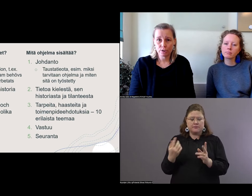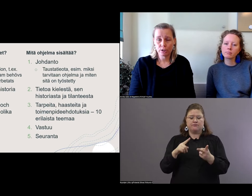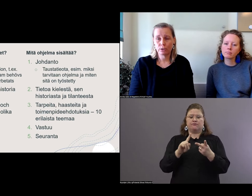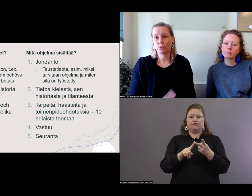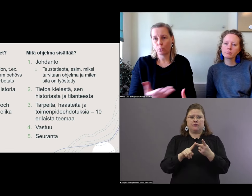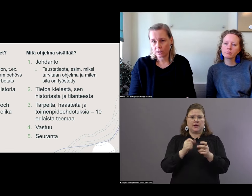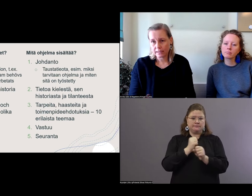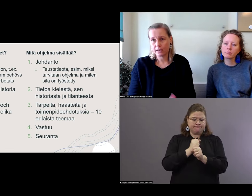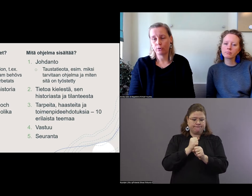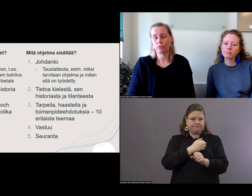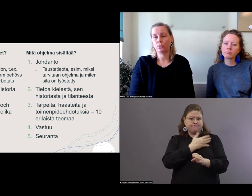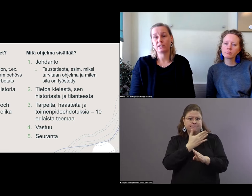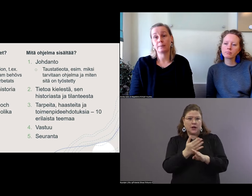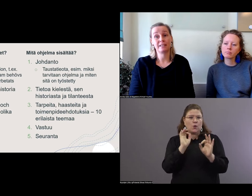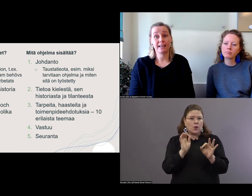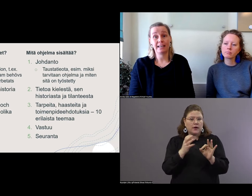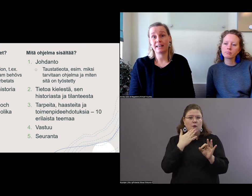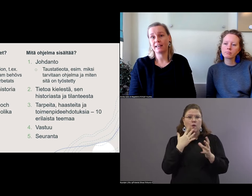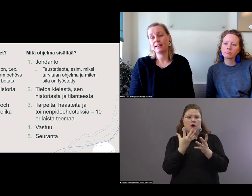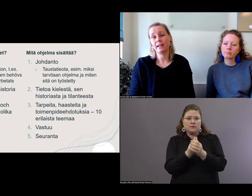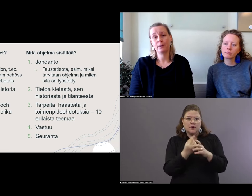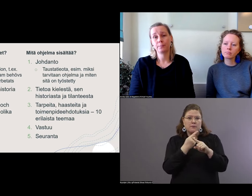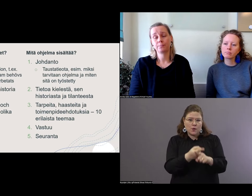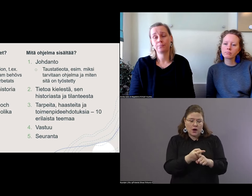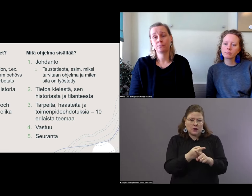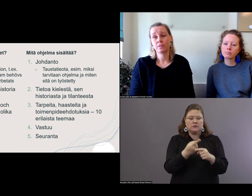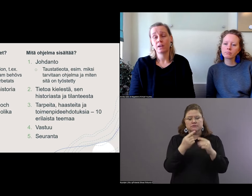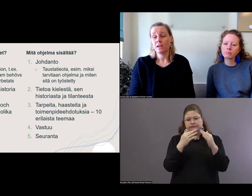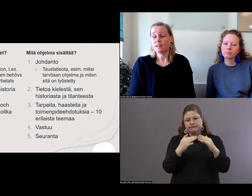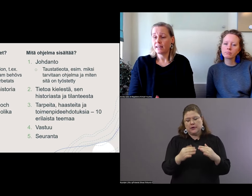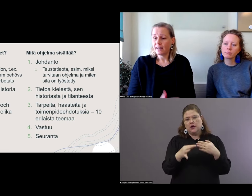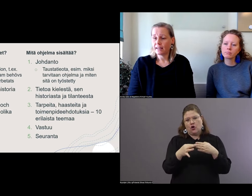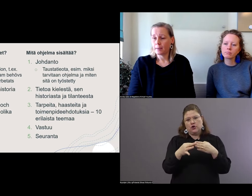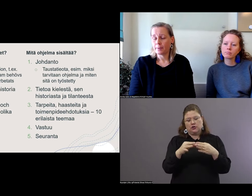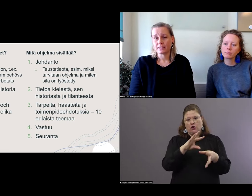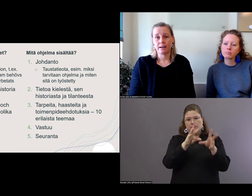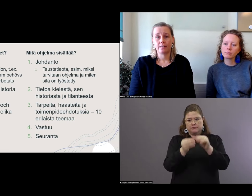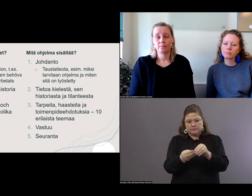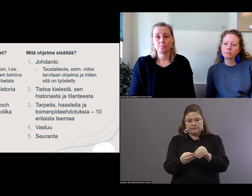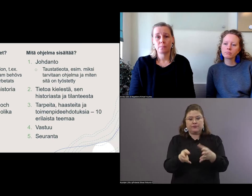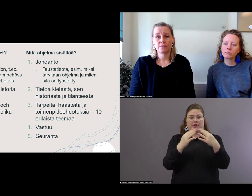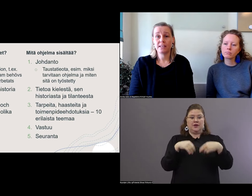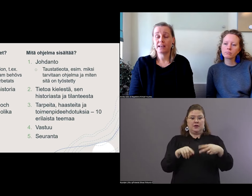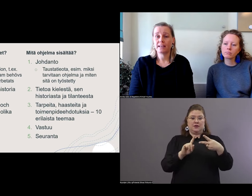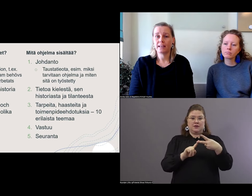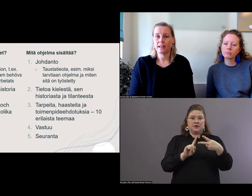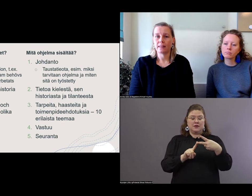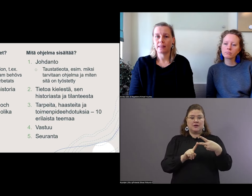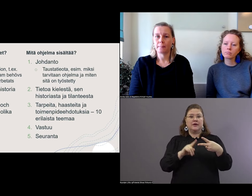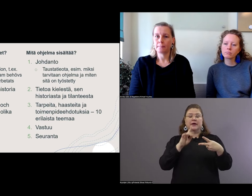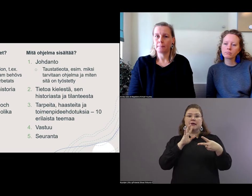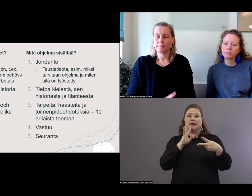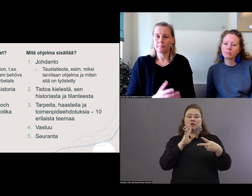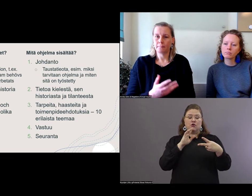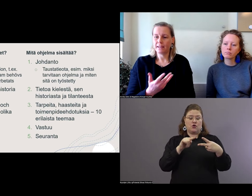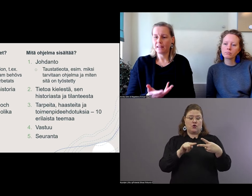on työstetty, kuka sitä on ollut työstämässä ja niin edelleen. Sen jälkeen päästään siihen kiinni,